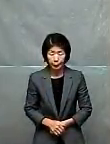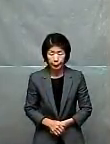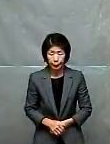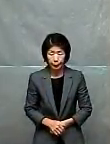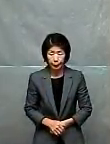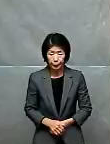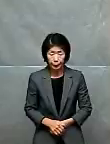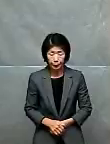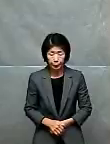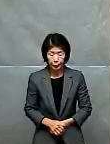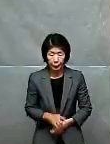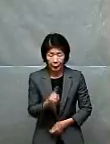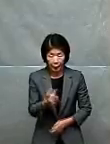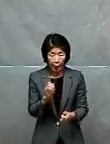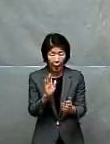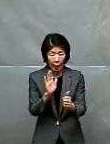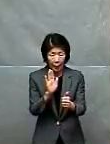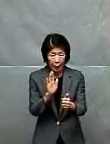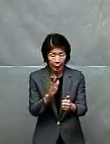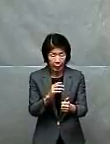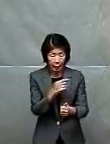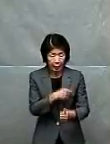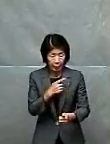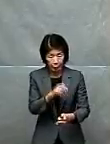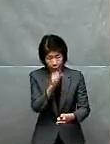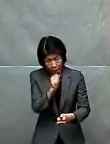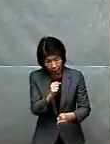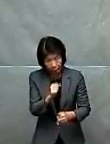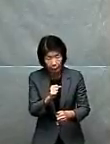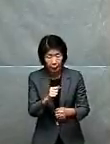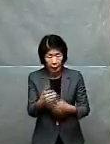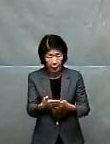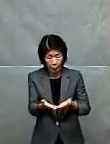そこに対するそのご好意に対する